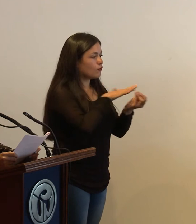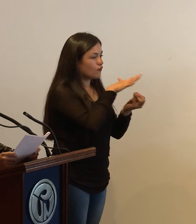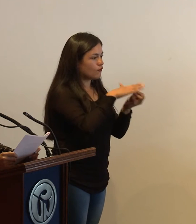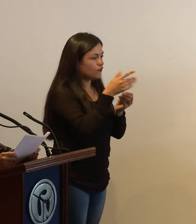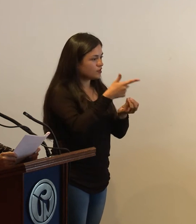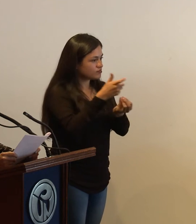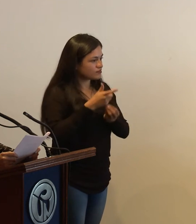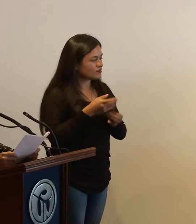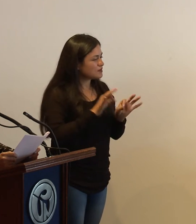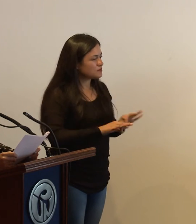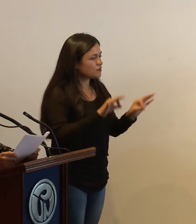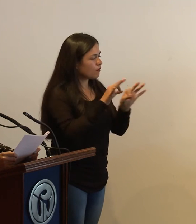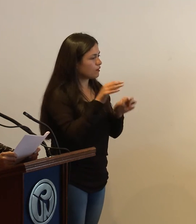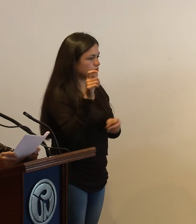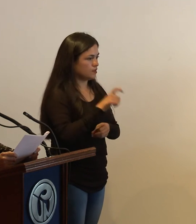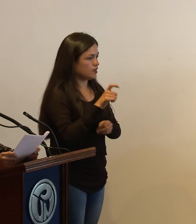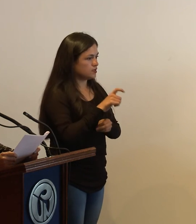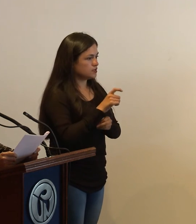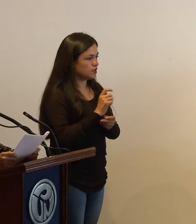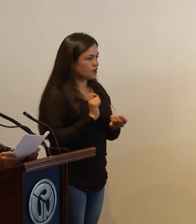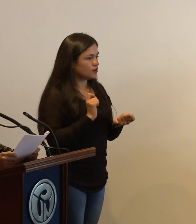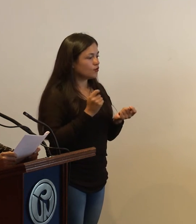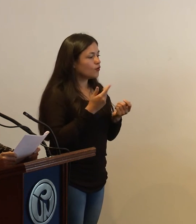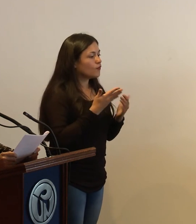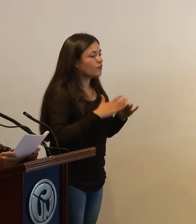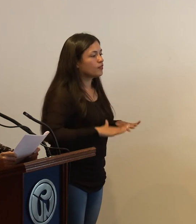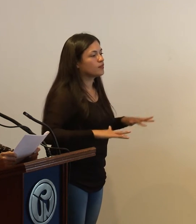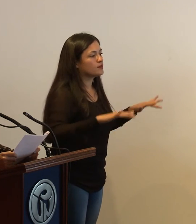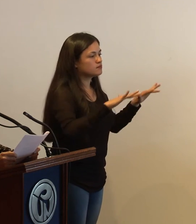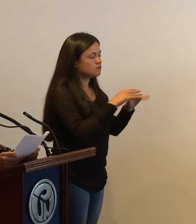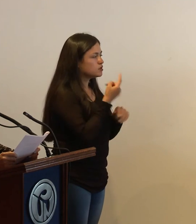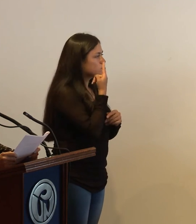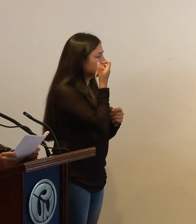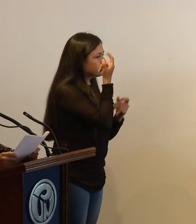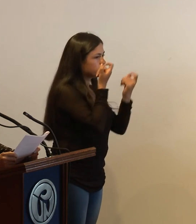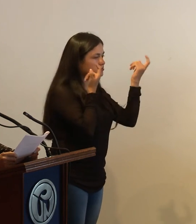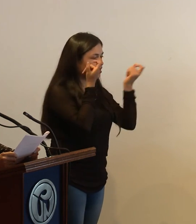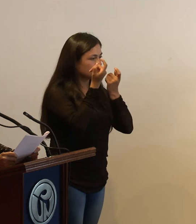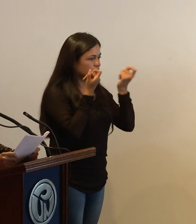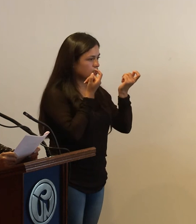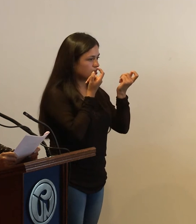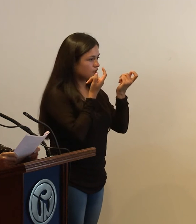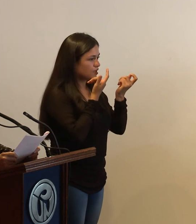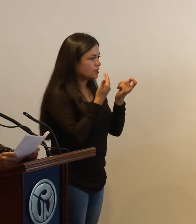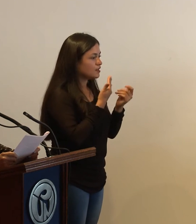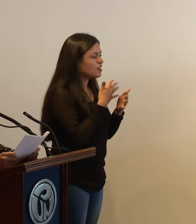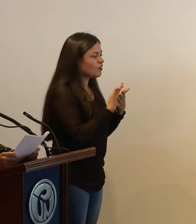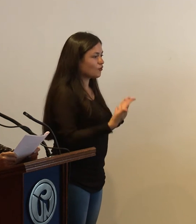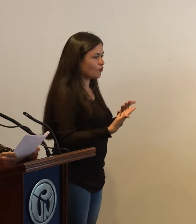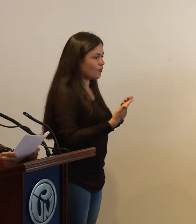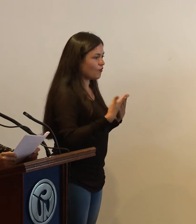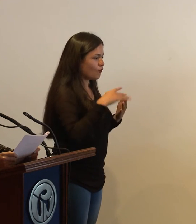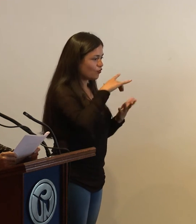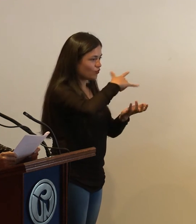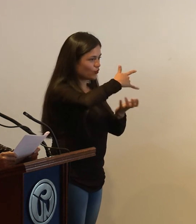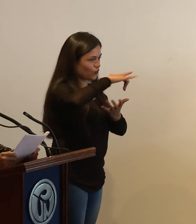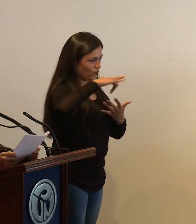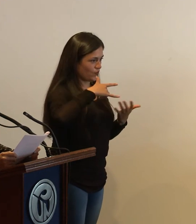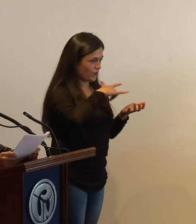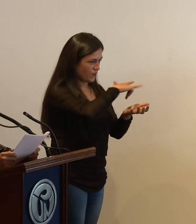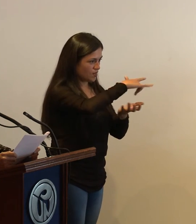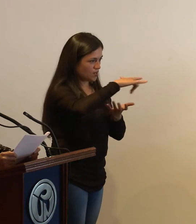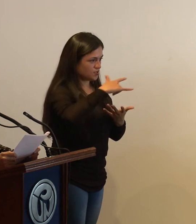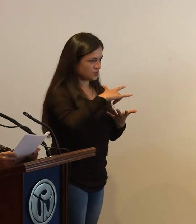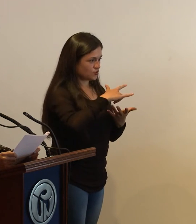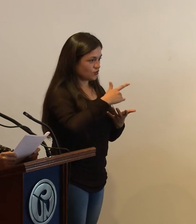es necesario transitar y comprender el alcance de una matriz de dominación que para nuestro